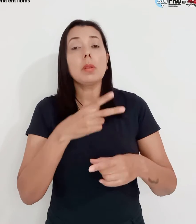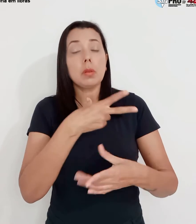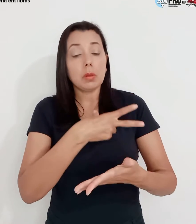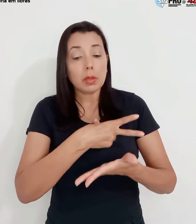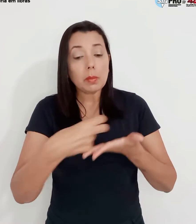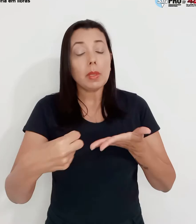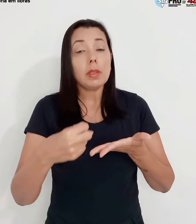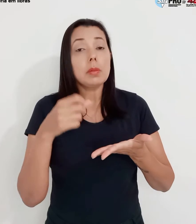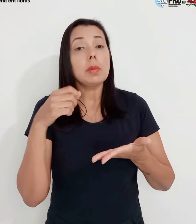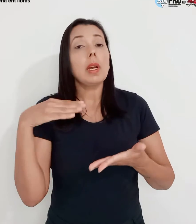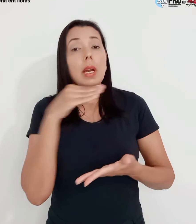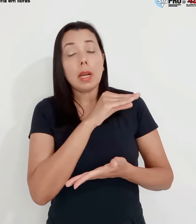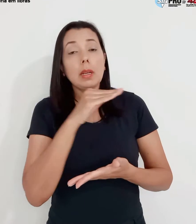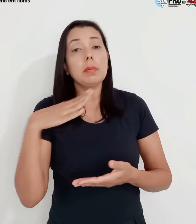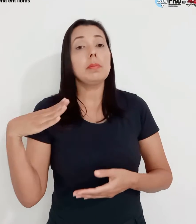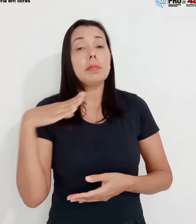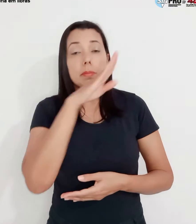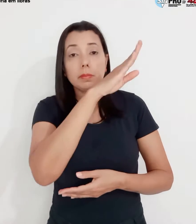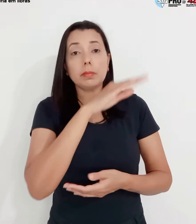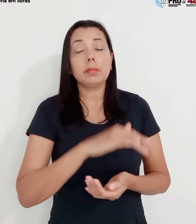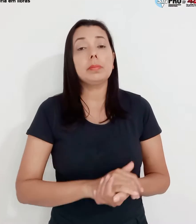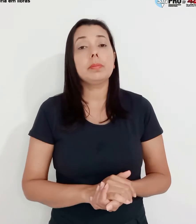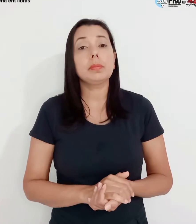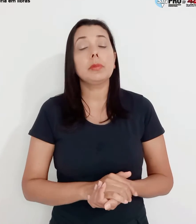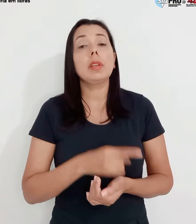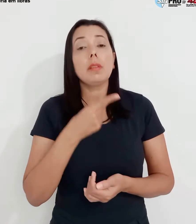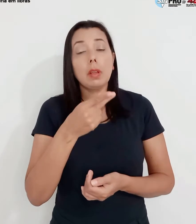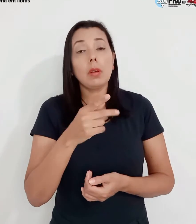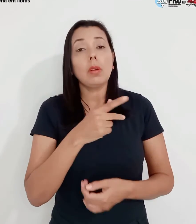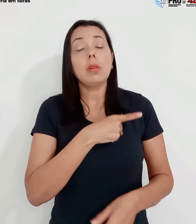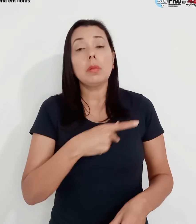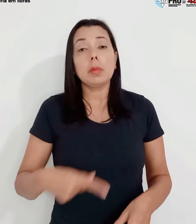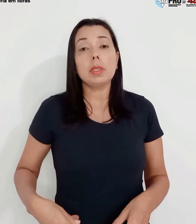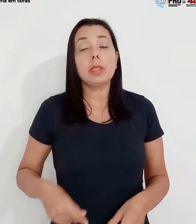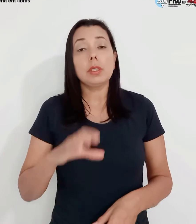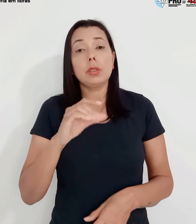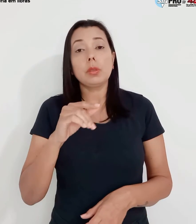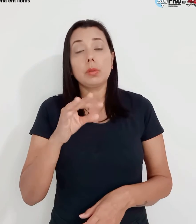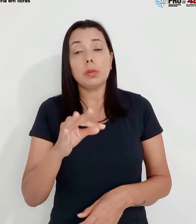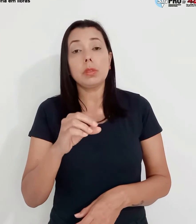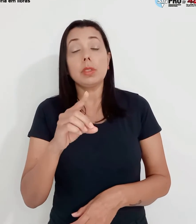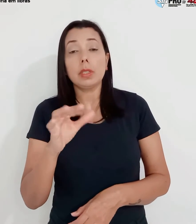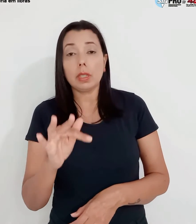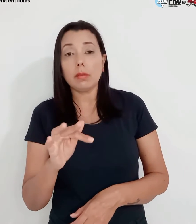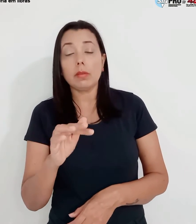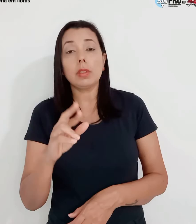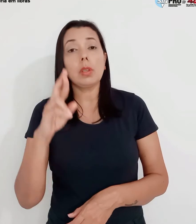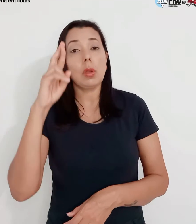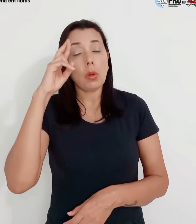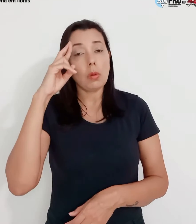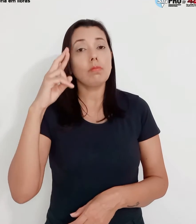imediato de Bolsonaro, disse o presidente da CUT-DF, Rodrigo Rodrigues.